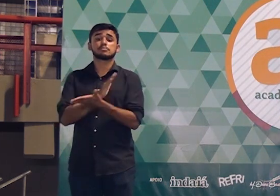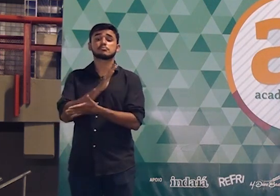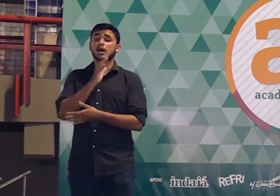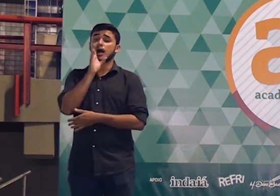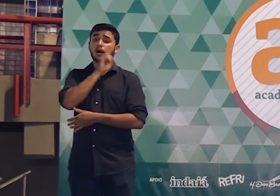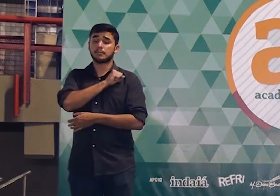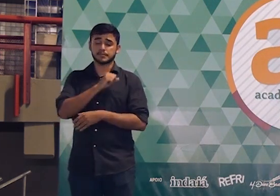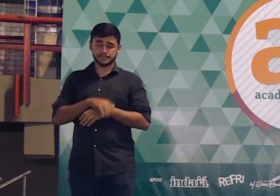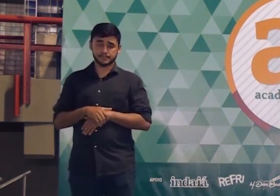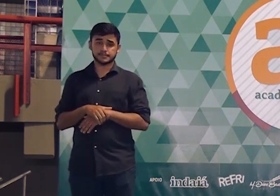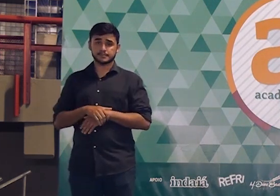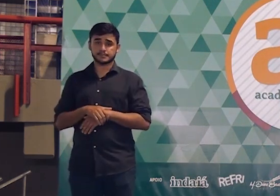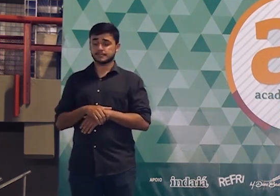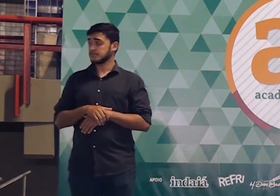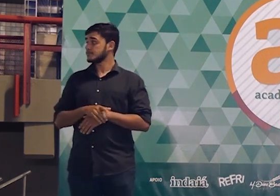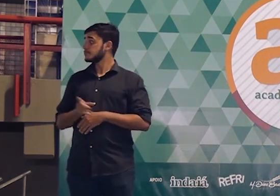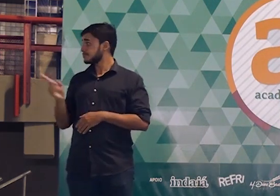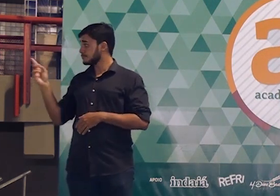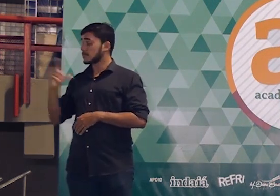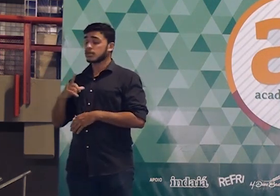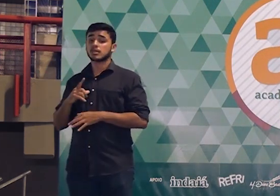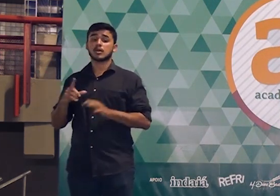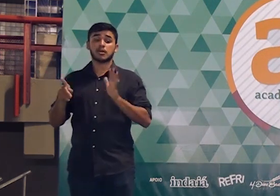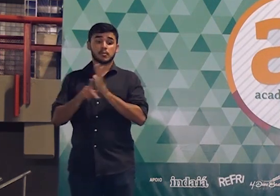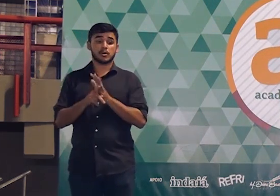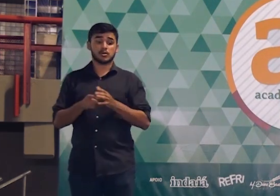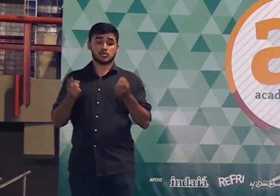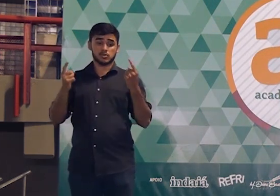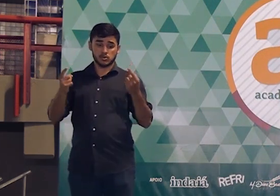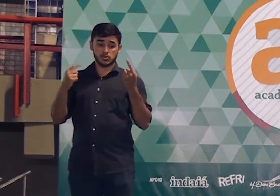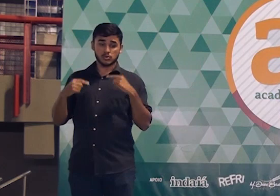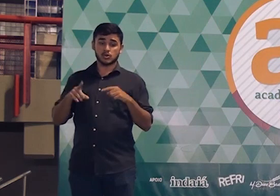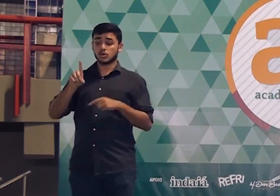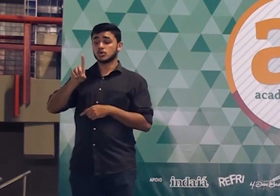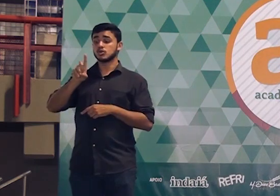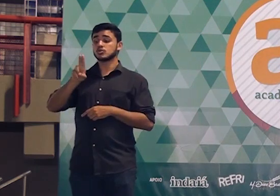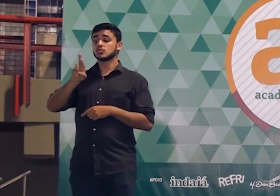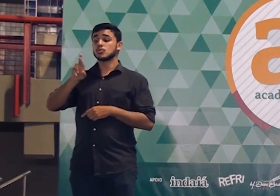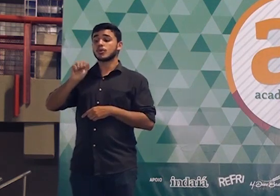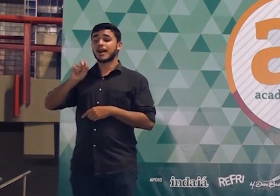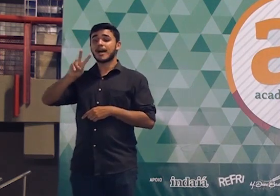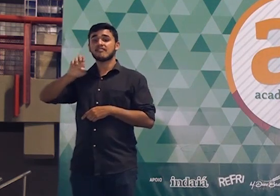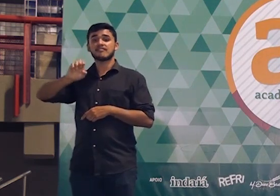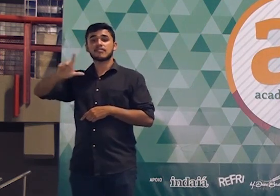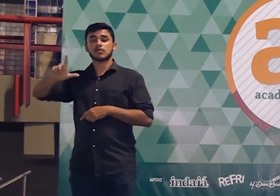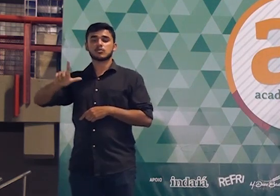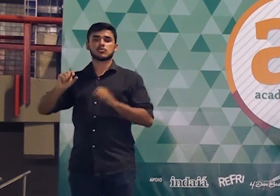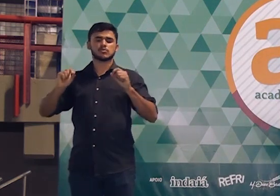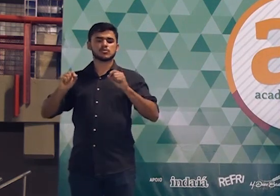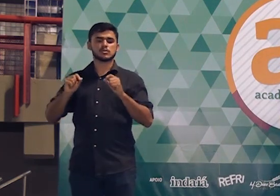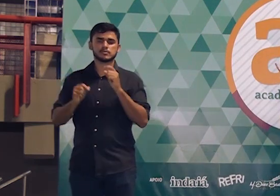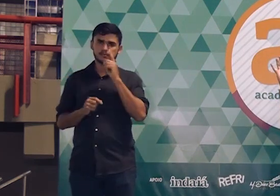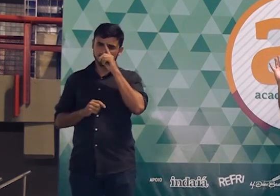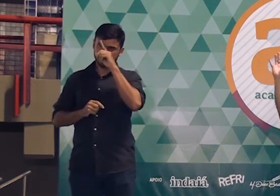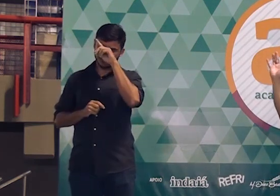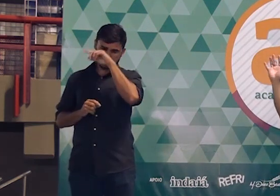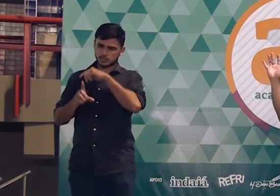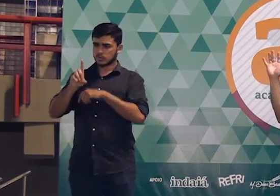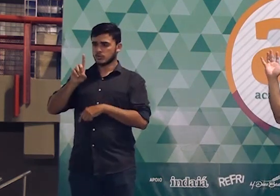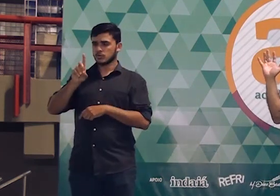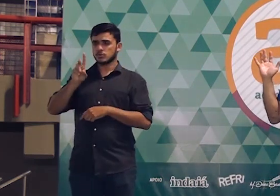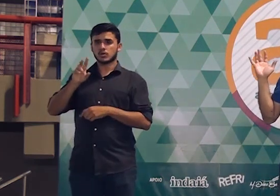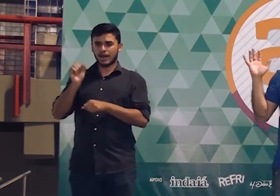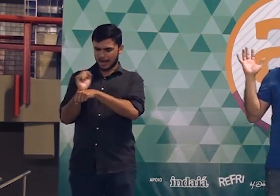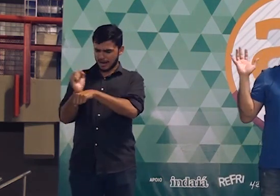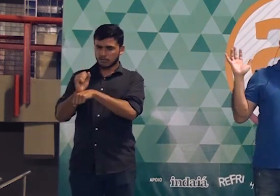ligeirinho. Tem indústria de bem durável, ok? O que é um bem durável? Um carro